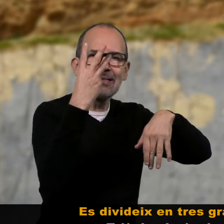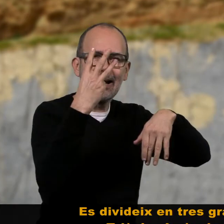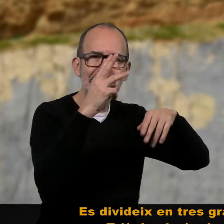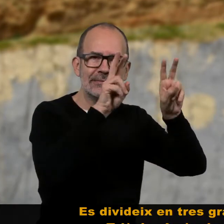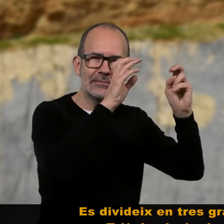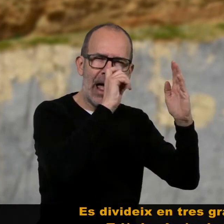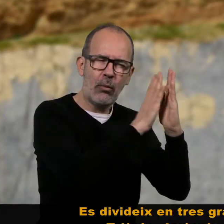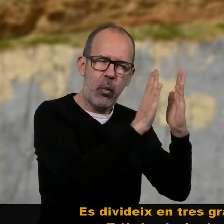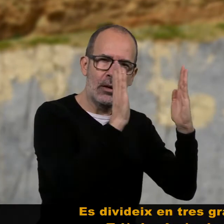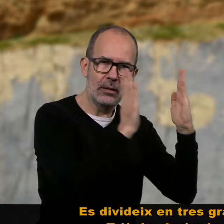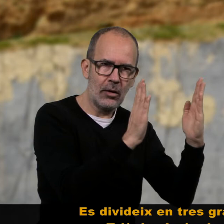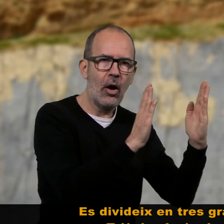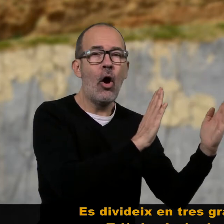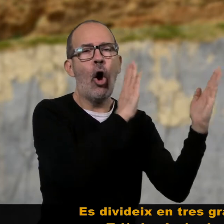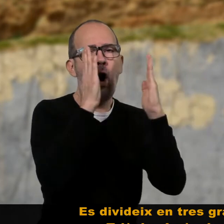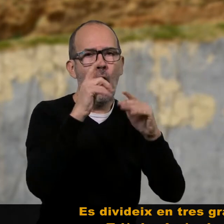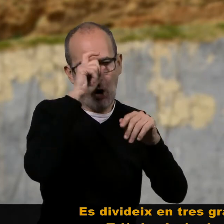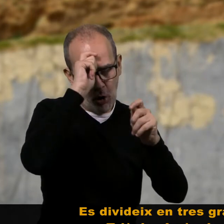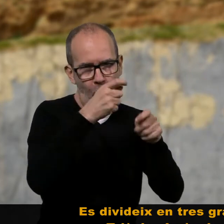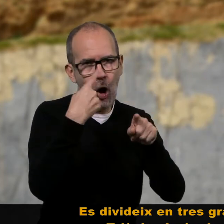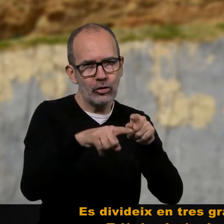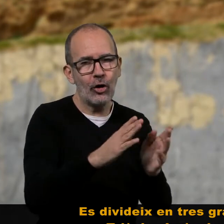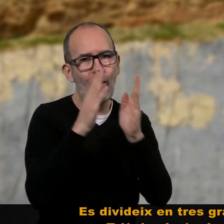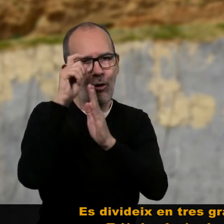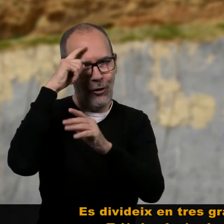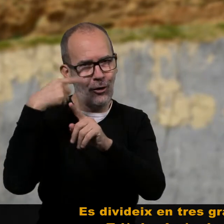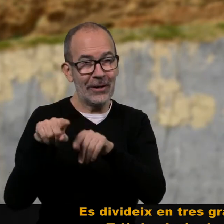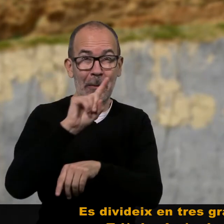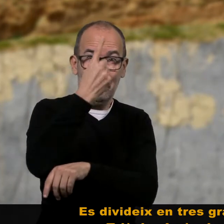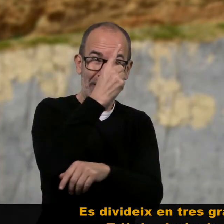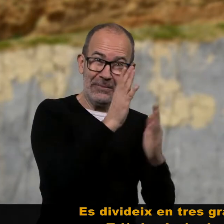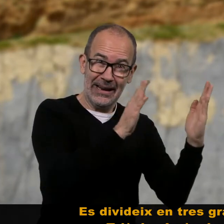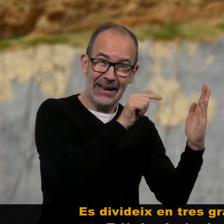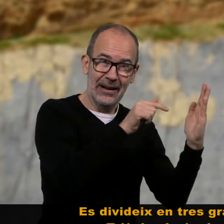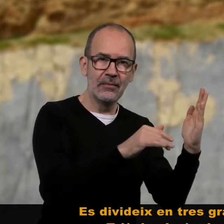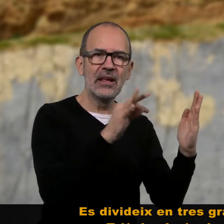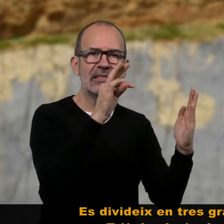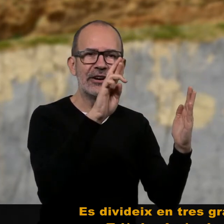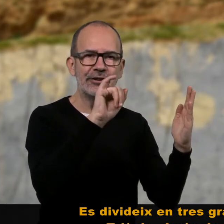grans períodes: Triàsic, Juràssic i Cretaci.